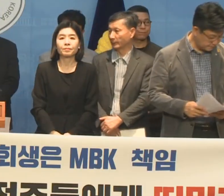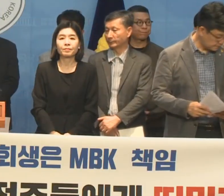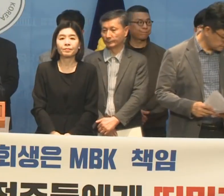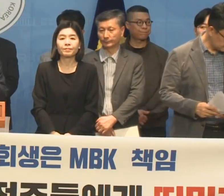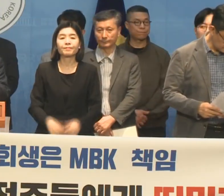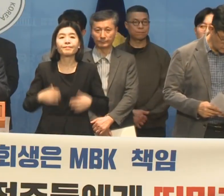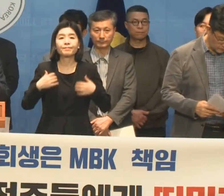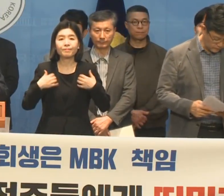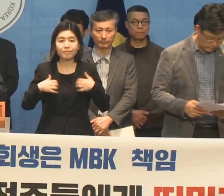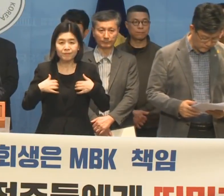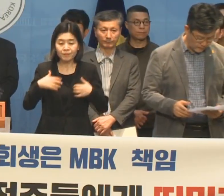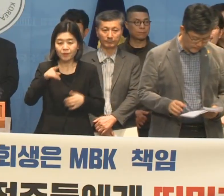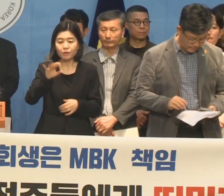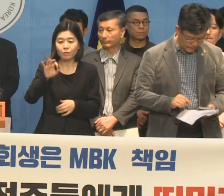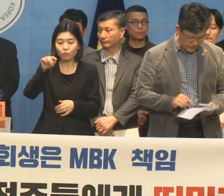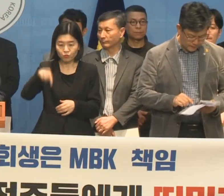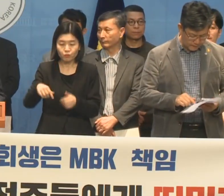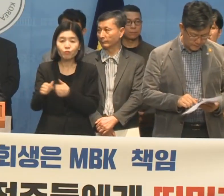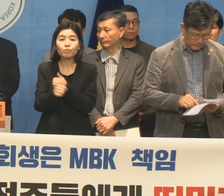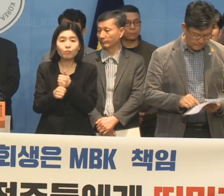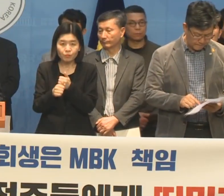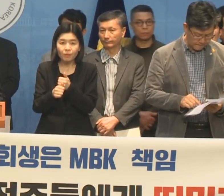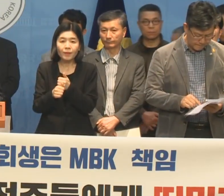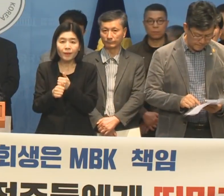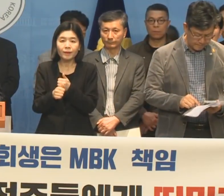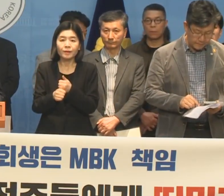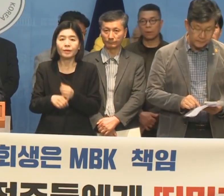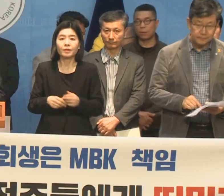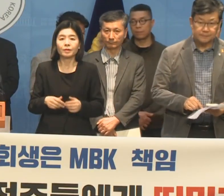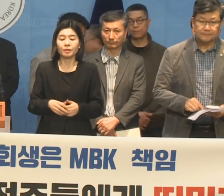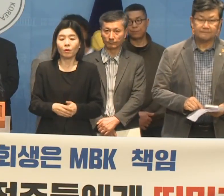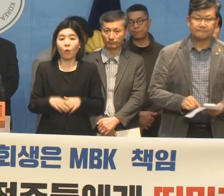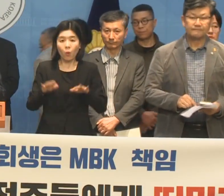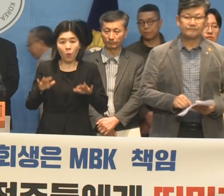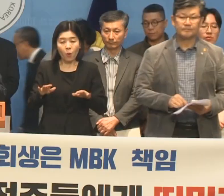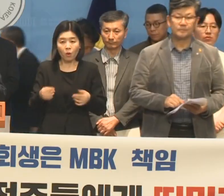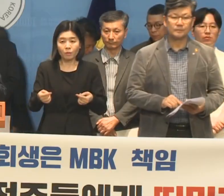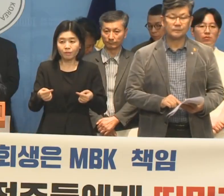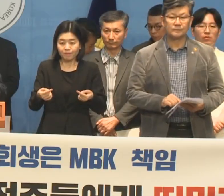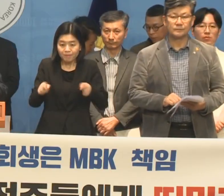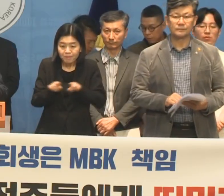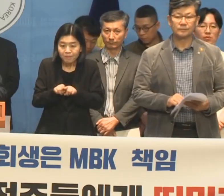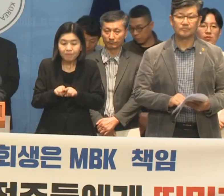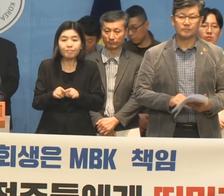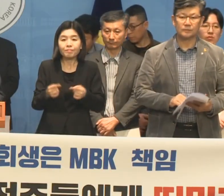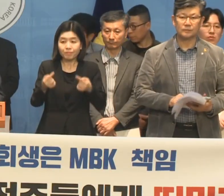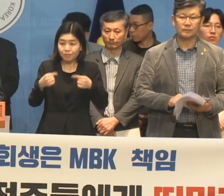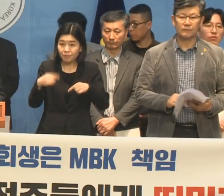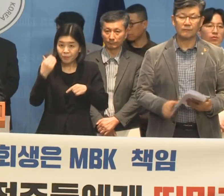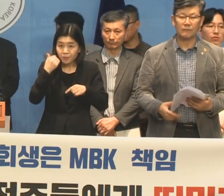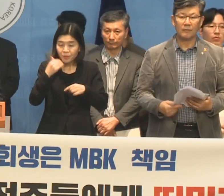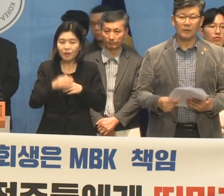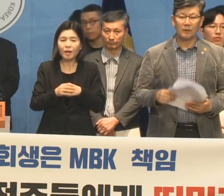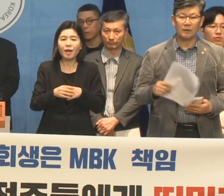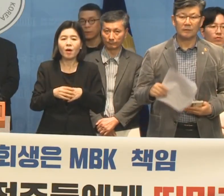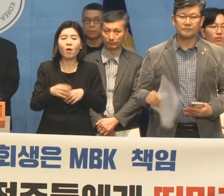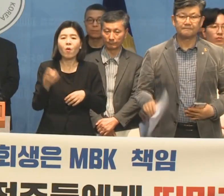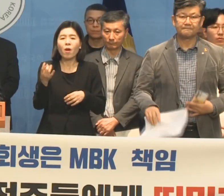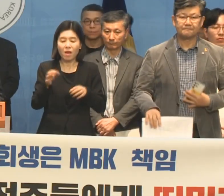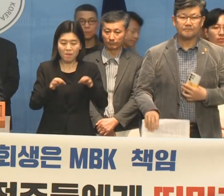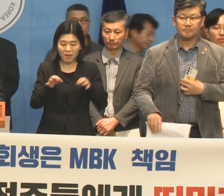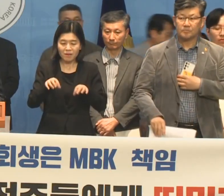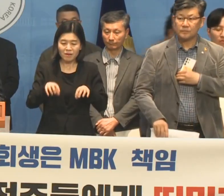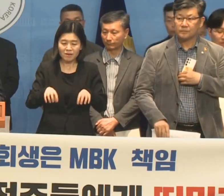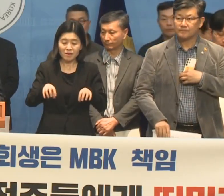네, 반갑습니다. 정무위 소속 평택시병 구의원 김현정입니다. 오늘 함께하고 계신 분들은 마트 안에서